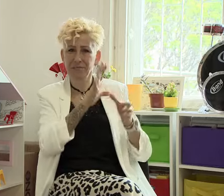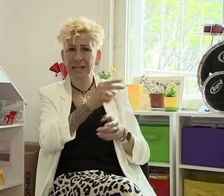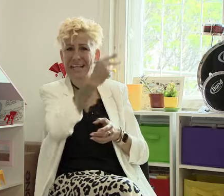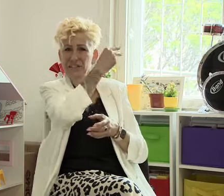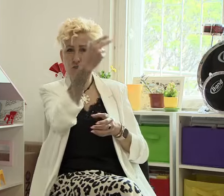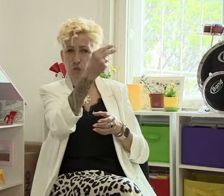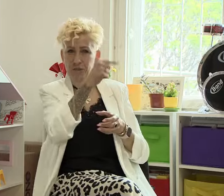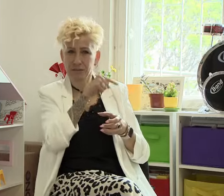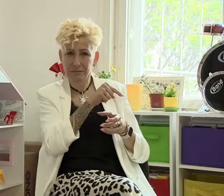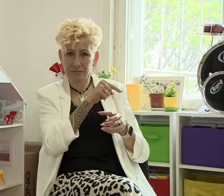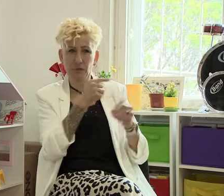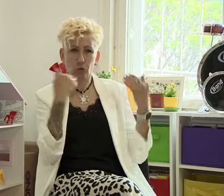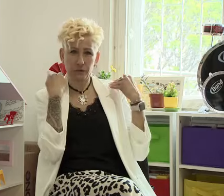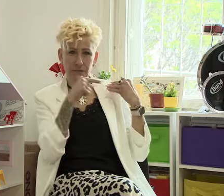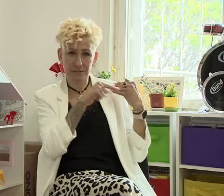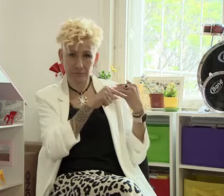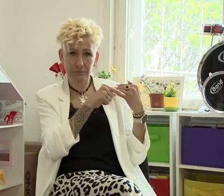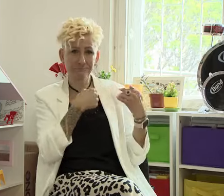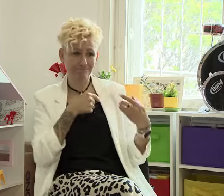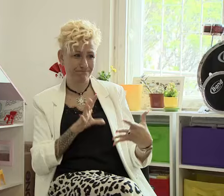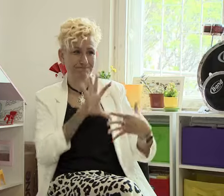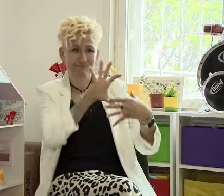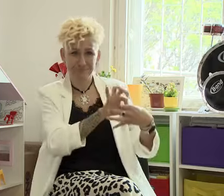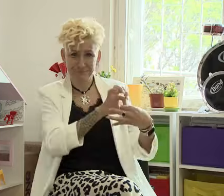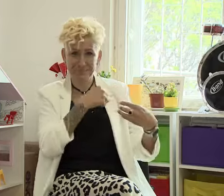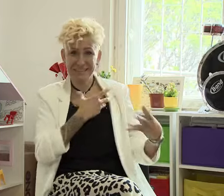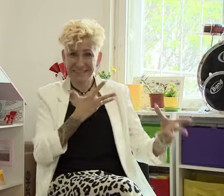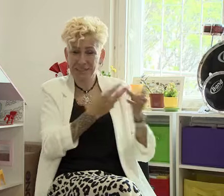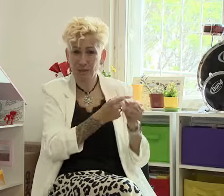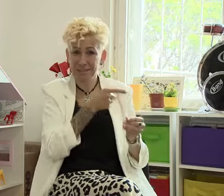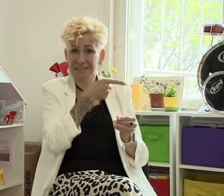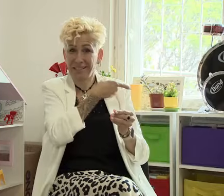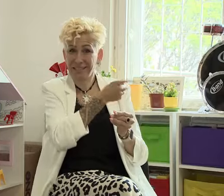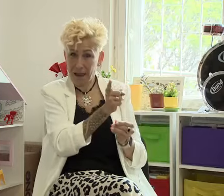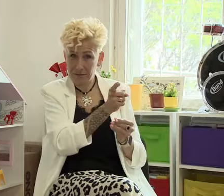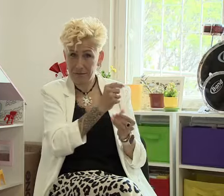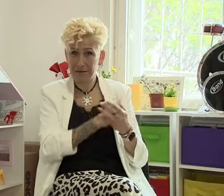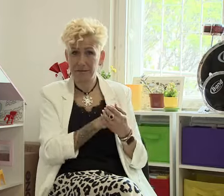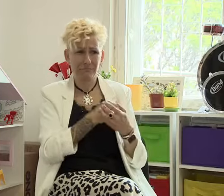Двете заедно бяха разработили проект и заедно с тях посетихме университета.